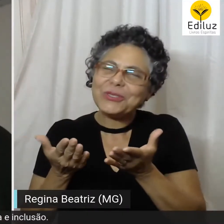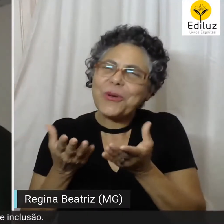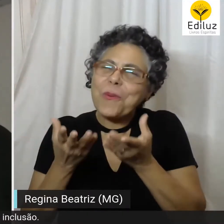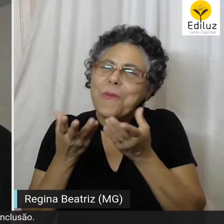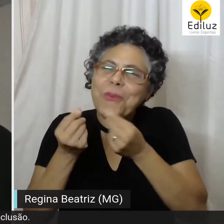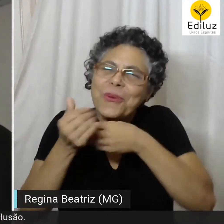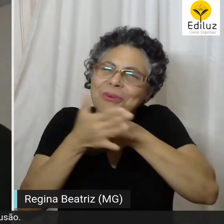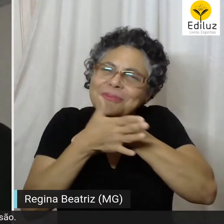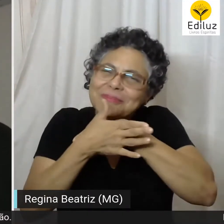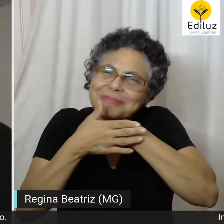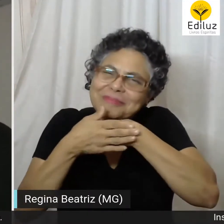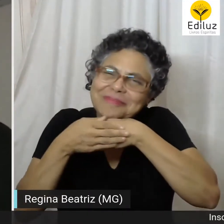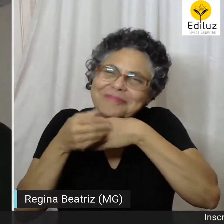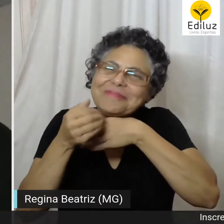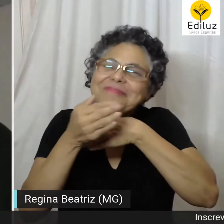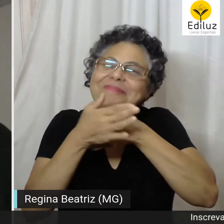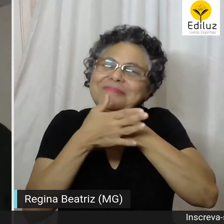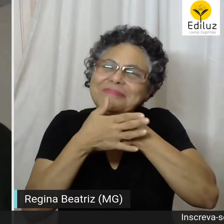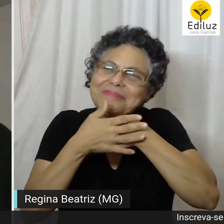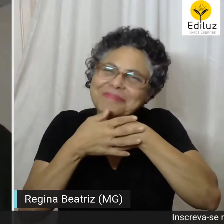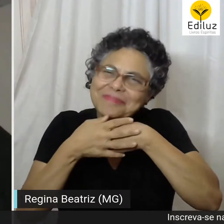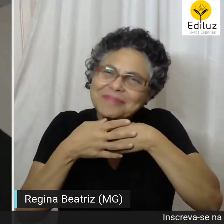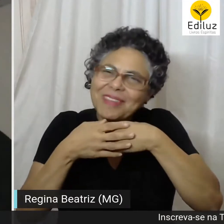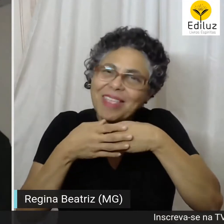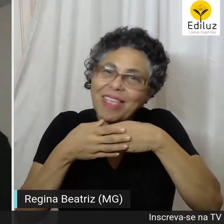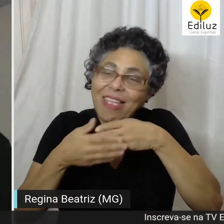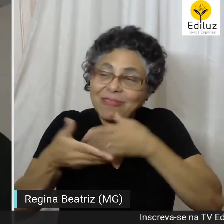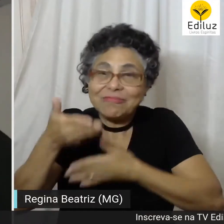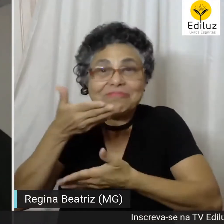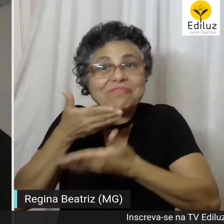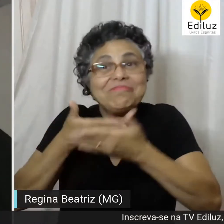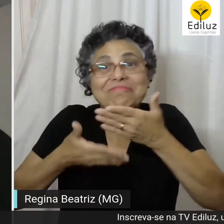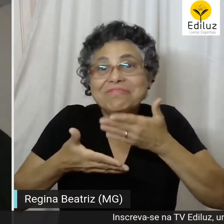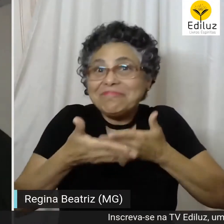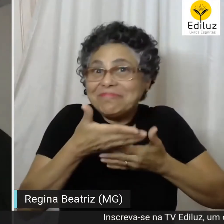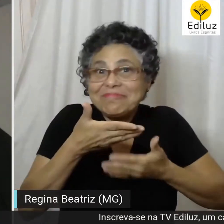que permeia as relações familiares